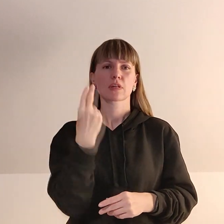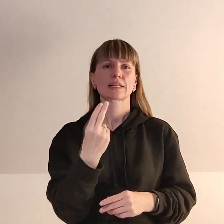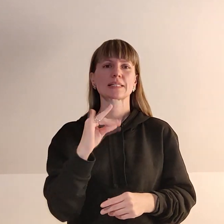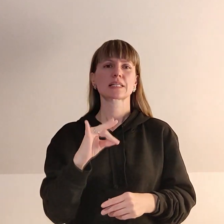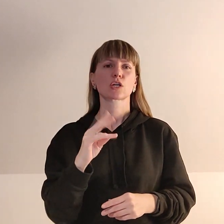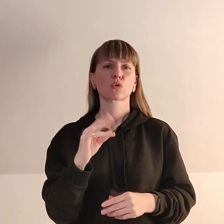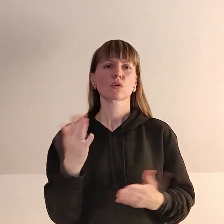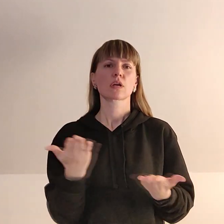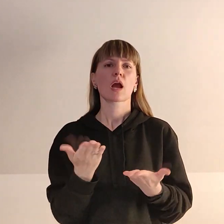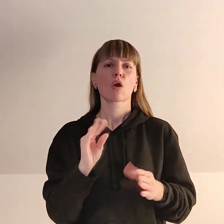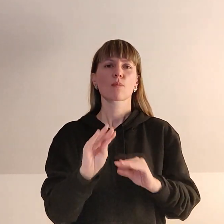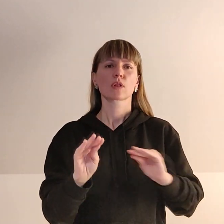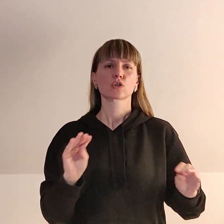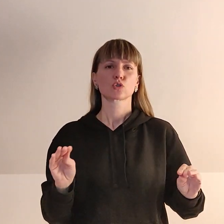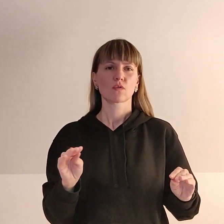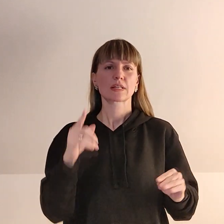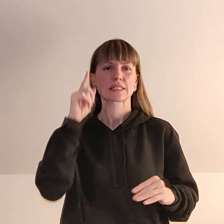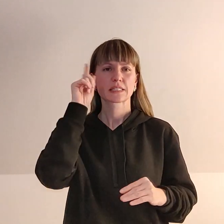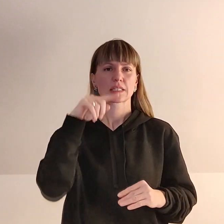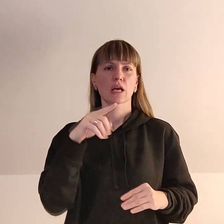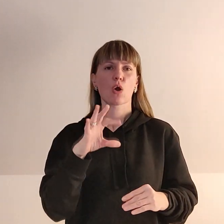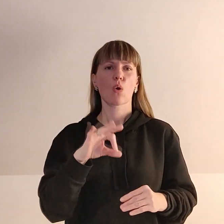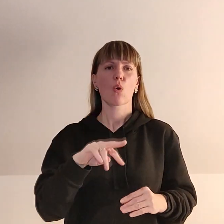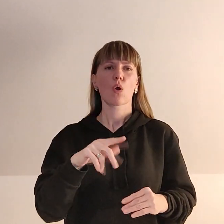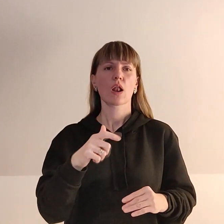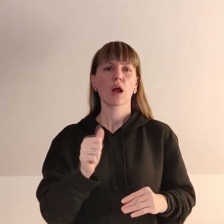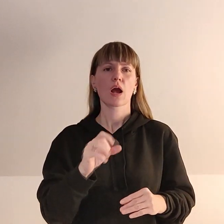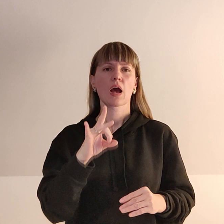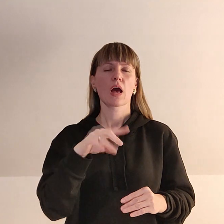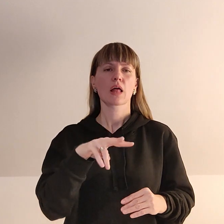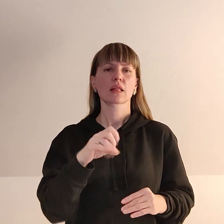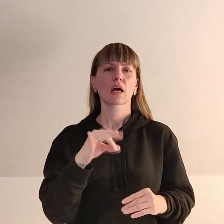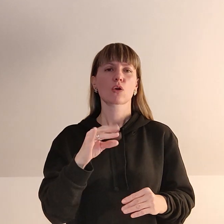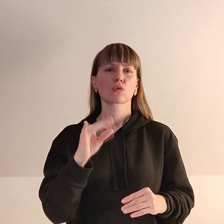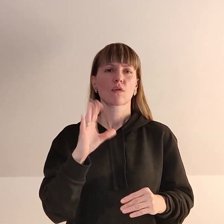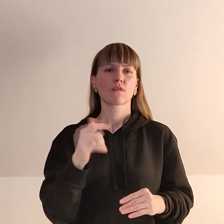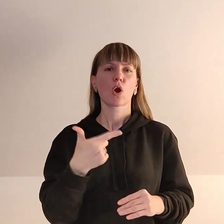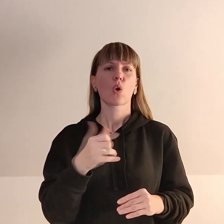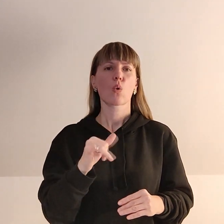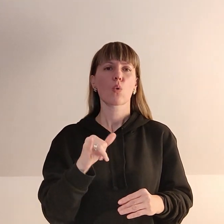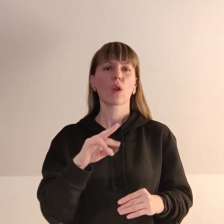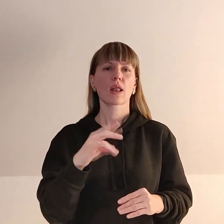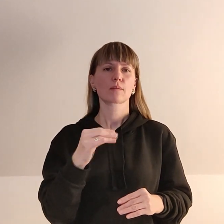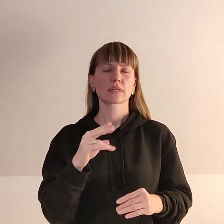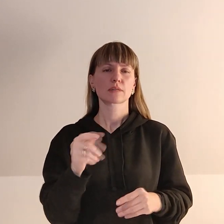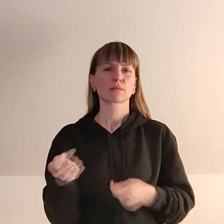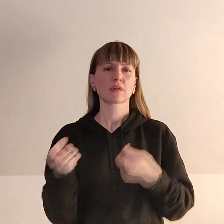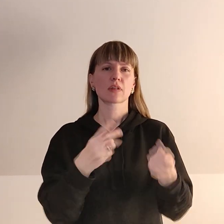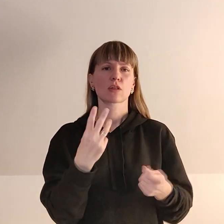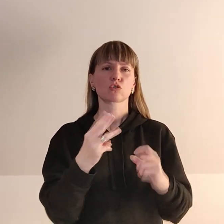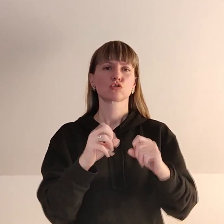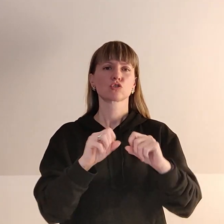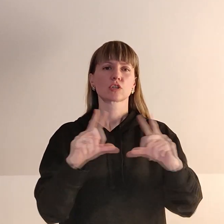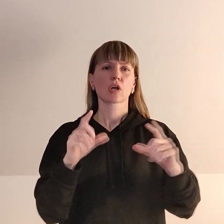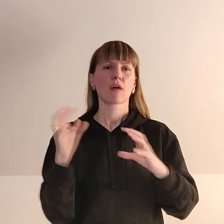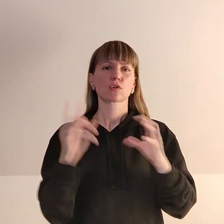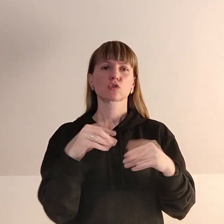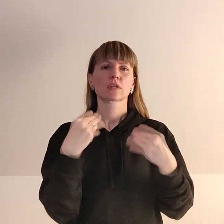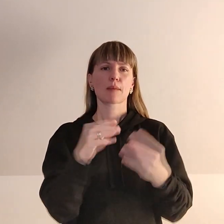Як облаштувались, власне, знає Ольга Ларіонова. Гуляйпільців привезли на трьох шкільних автобусах, що надала місцева громада. Це